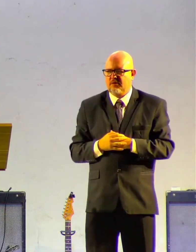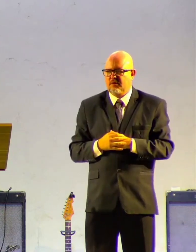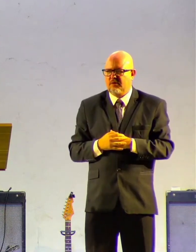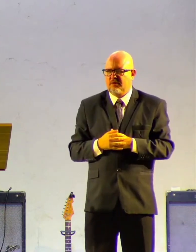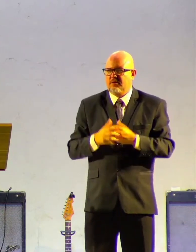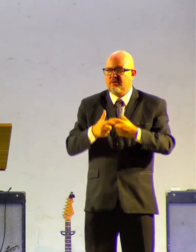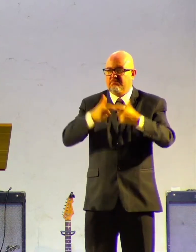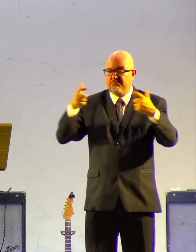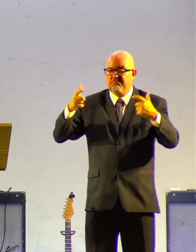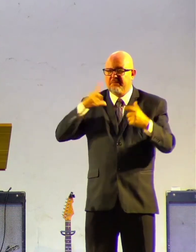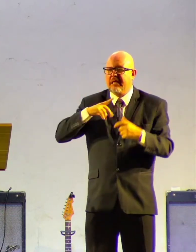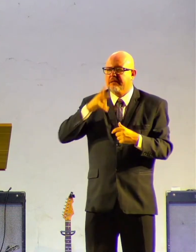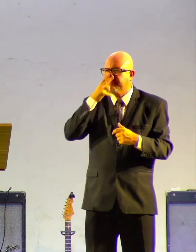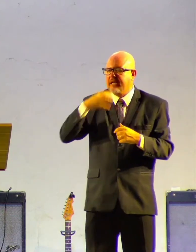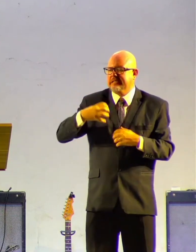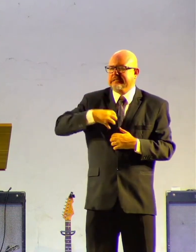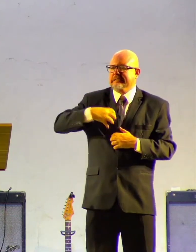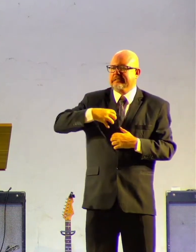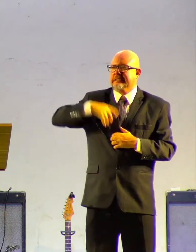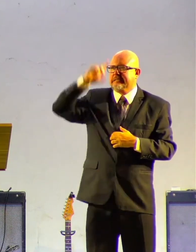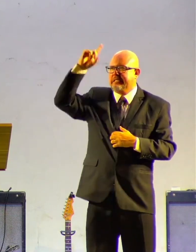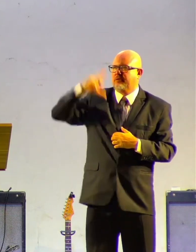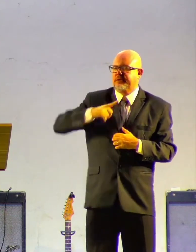tamanho o senso da presença de Deus.